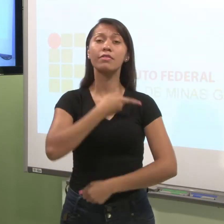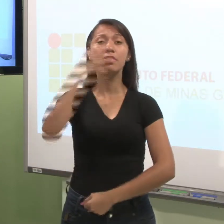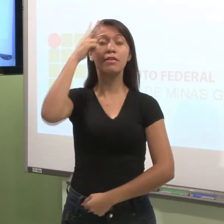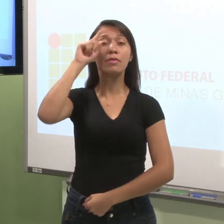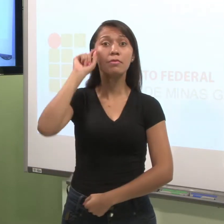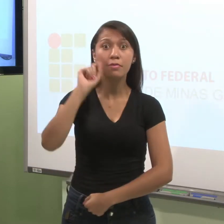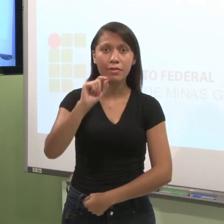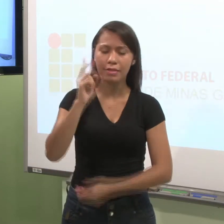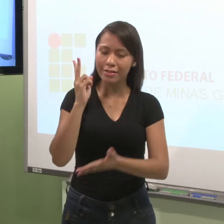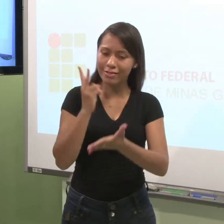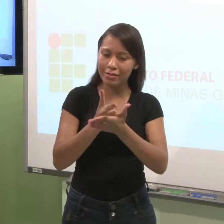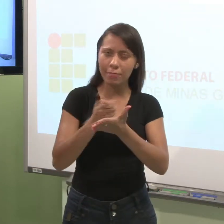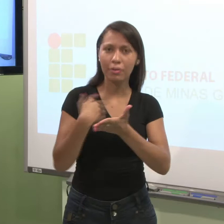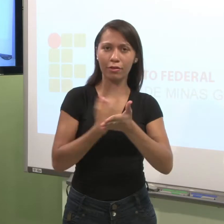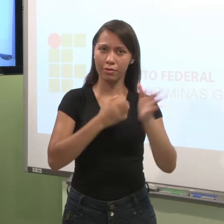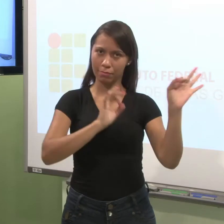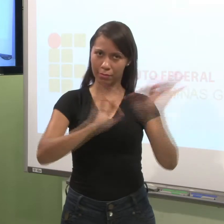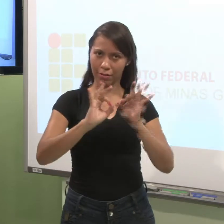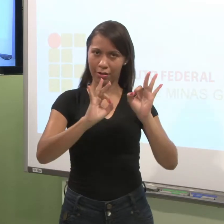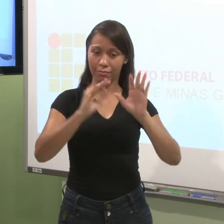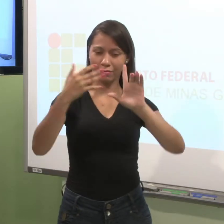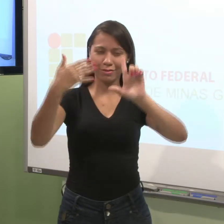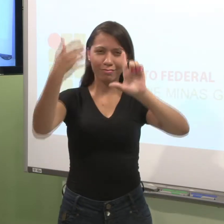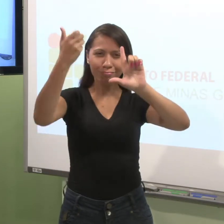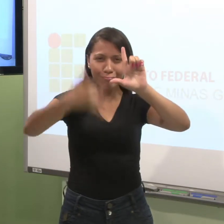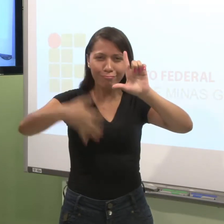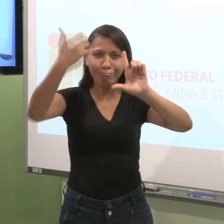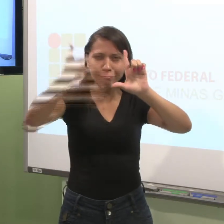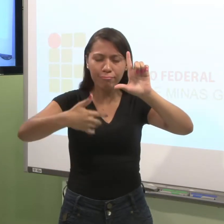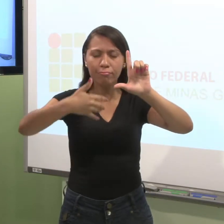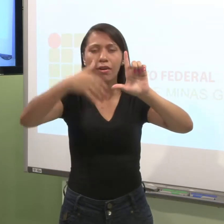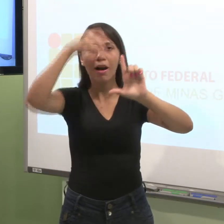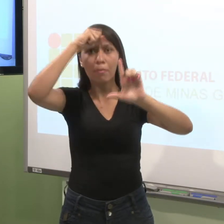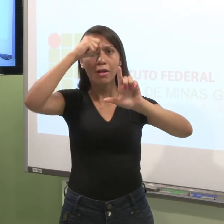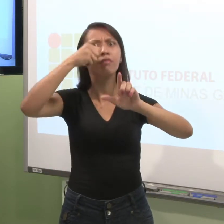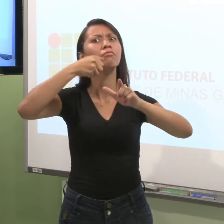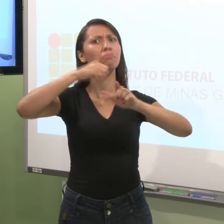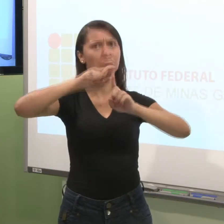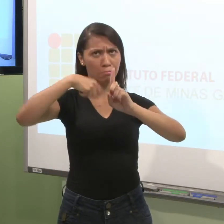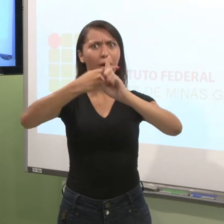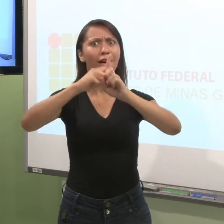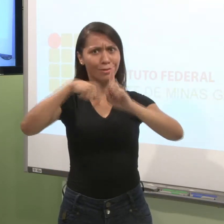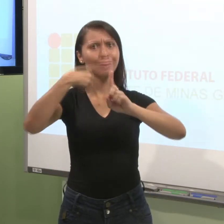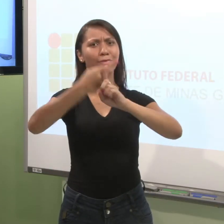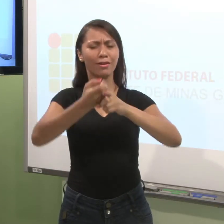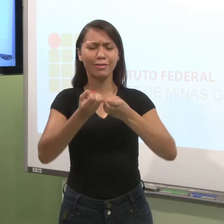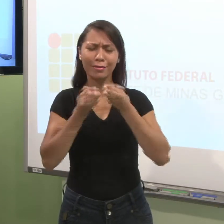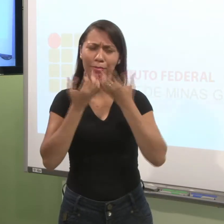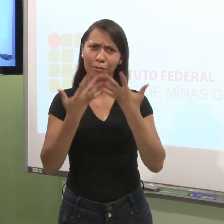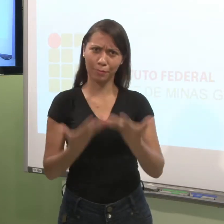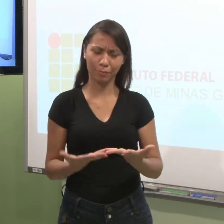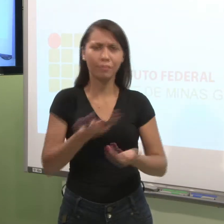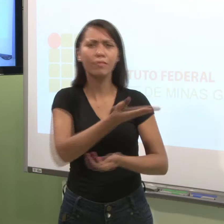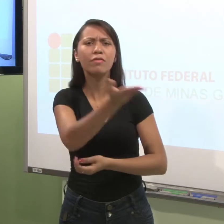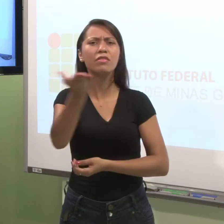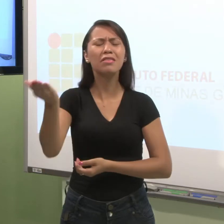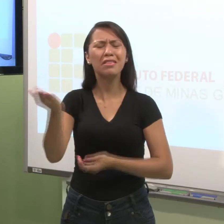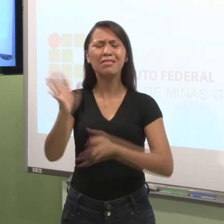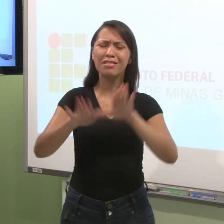que elaboro uma videoaula para vocês, aprendo mais um pouquinho. Isso é sempre muito bom. Bom, vocês devem estar se perguntando,